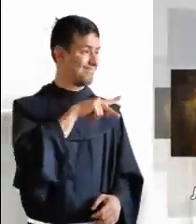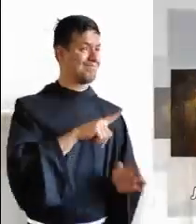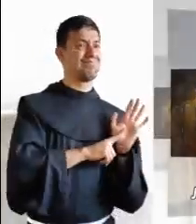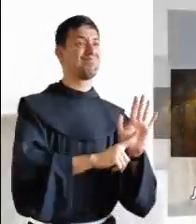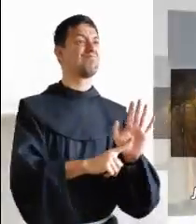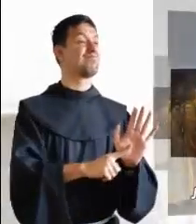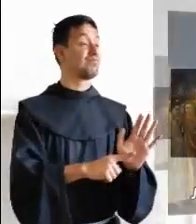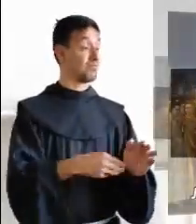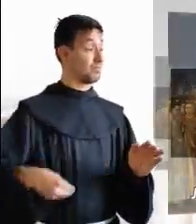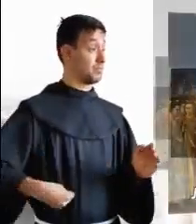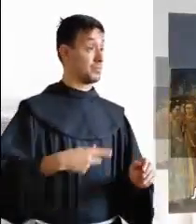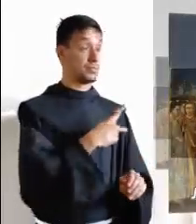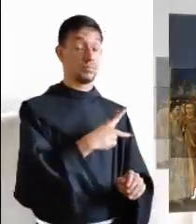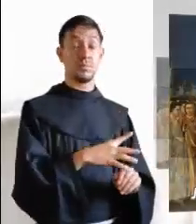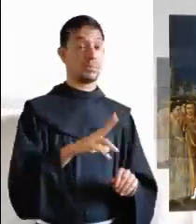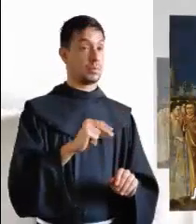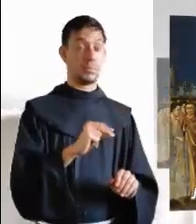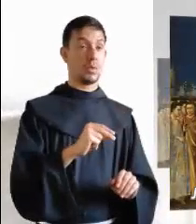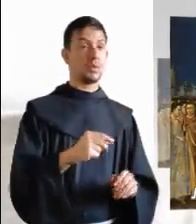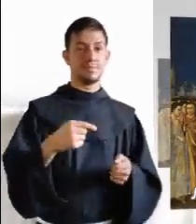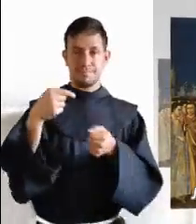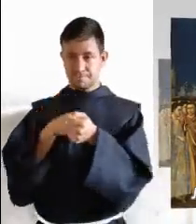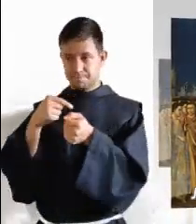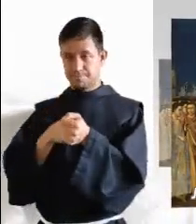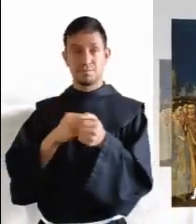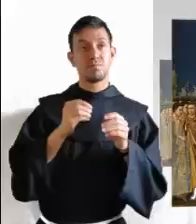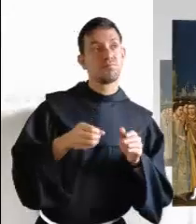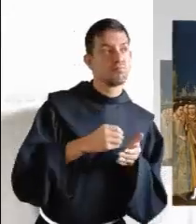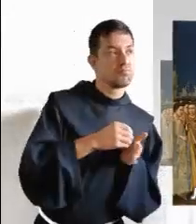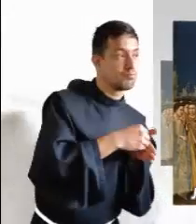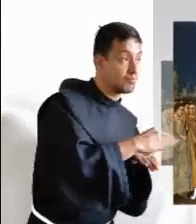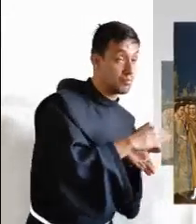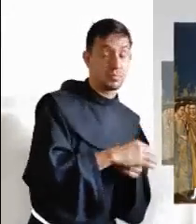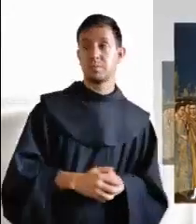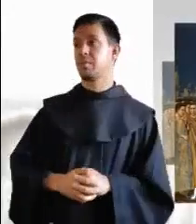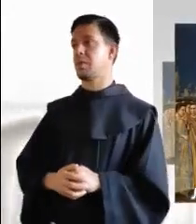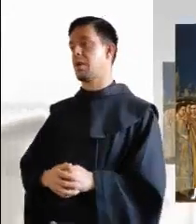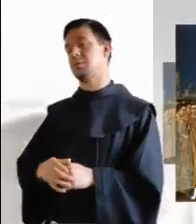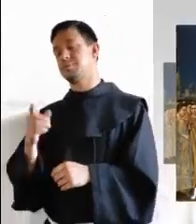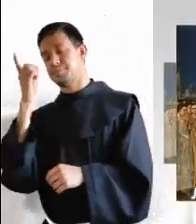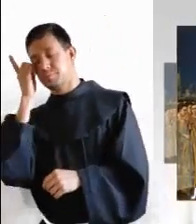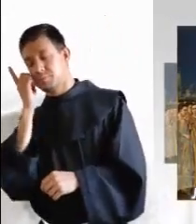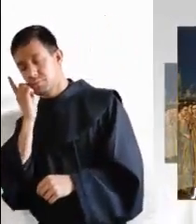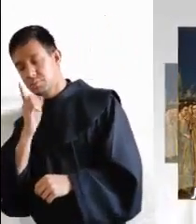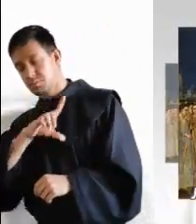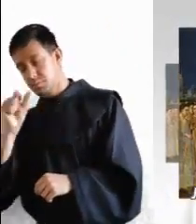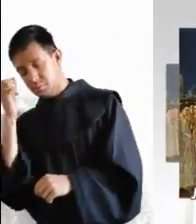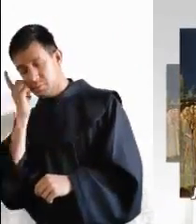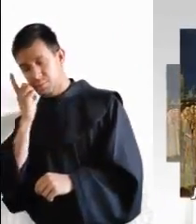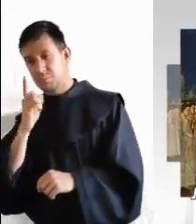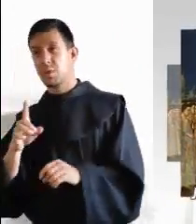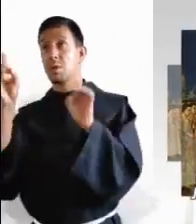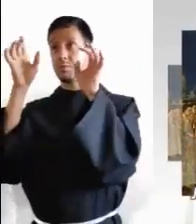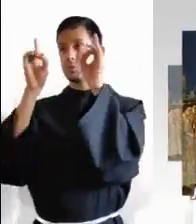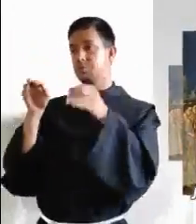pensó dejarla en secreto. Mientras pensaba en estas cosas, un ángel del Señor le dijo en sueños: